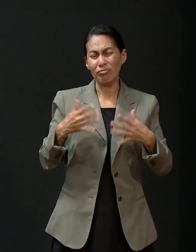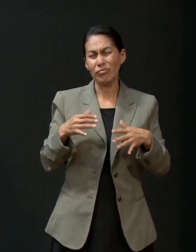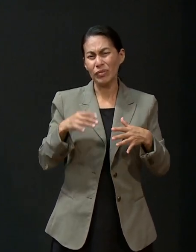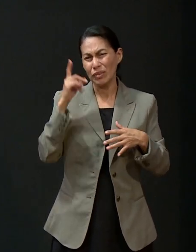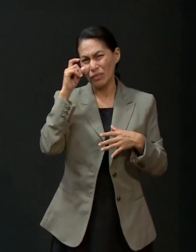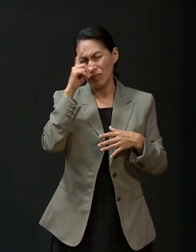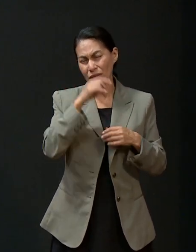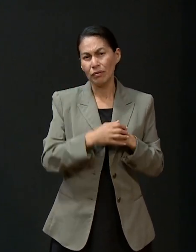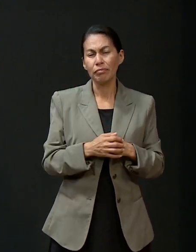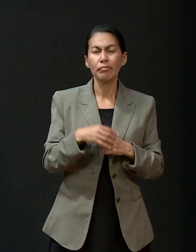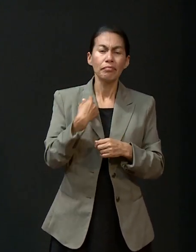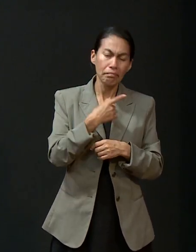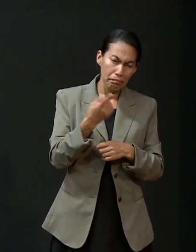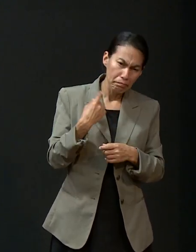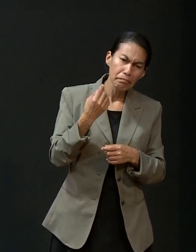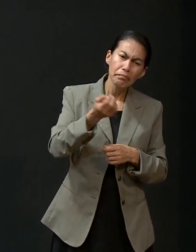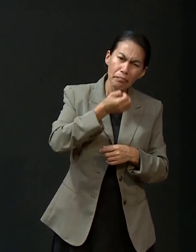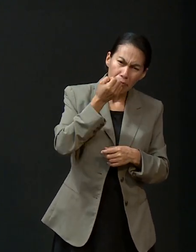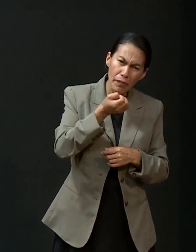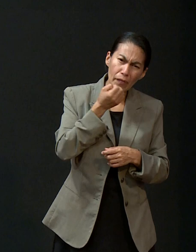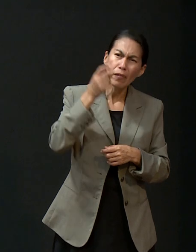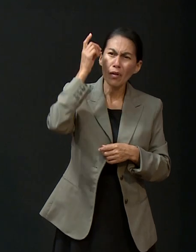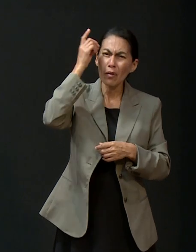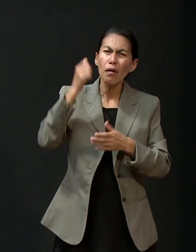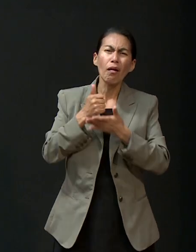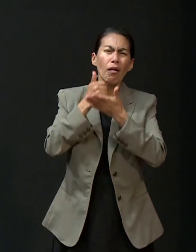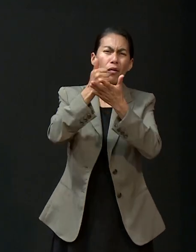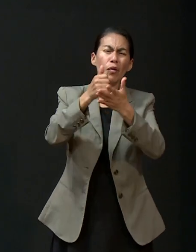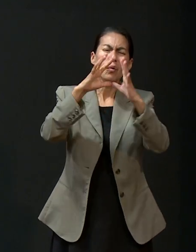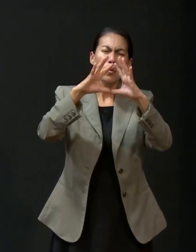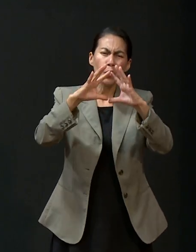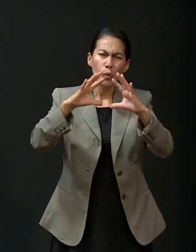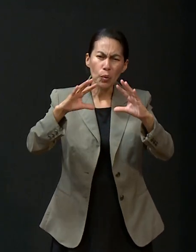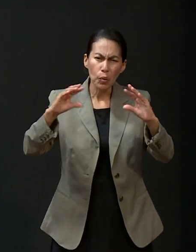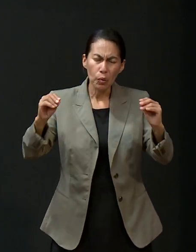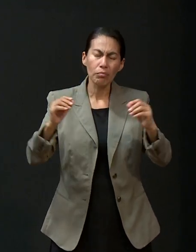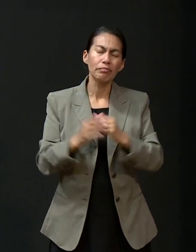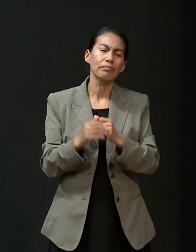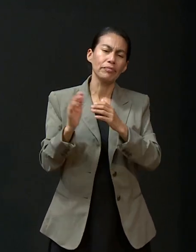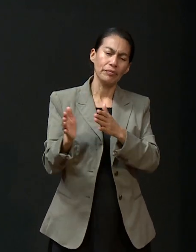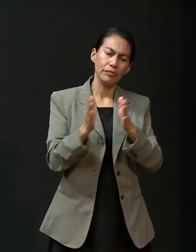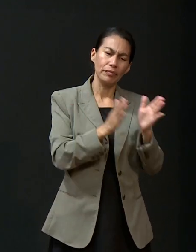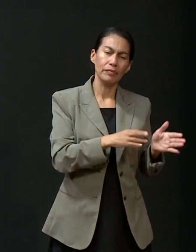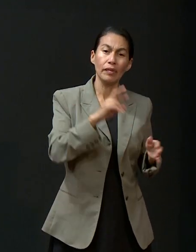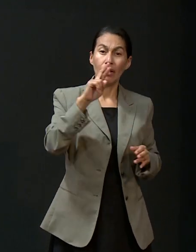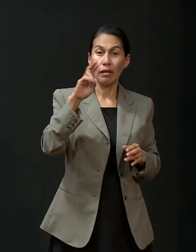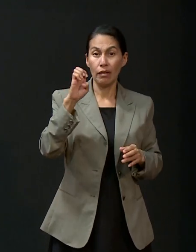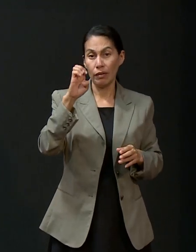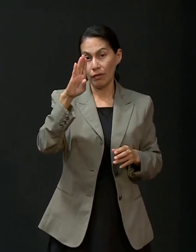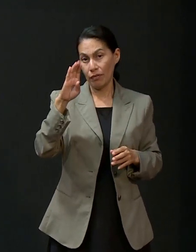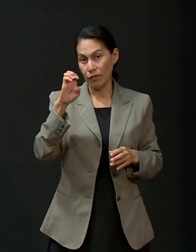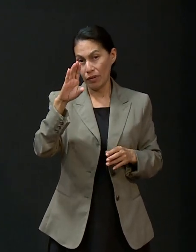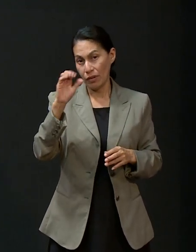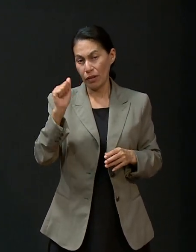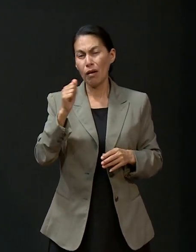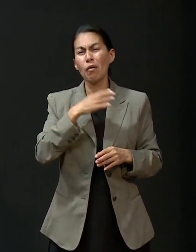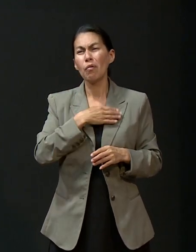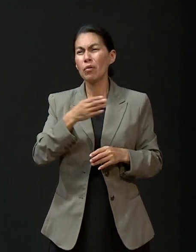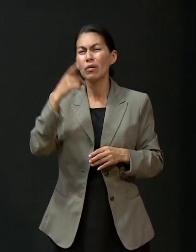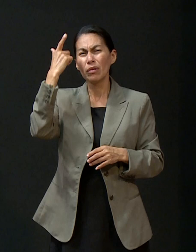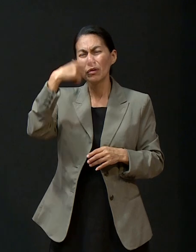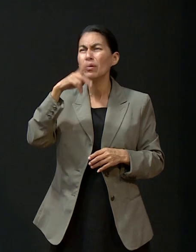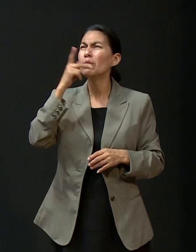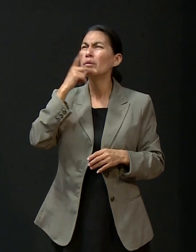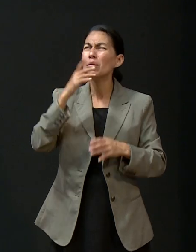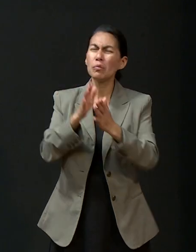Irma Por tu esposo Para que Dios Le ayude A recuperar Rebeca Buenas noches Pastor Por favor